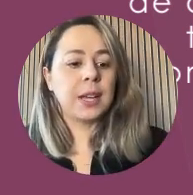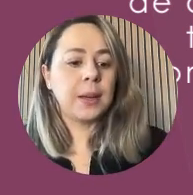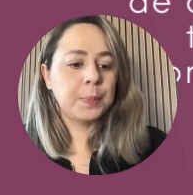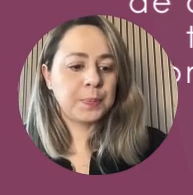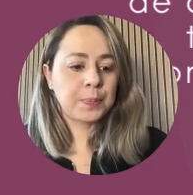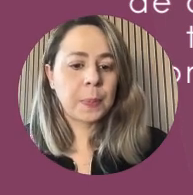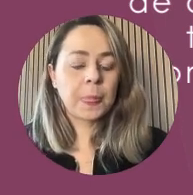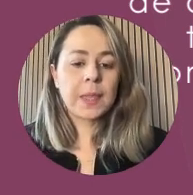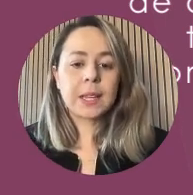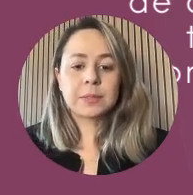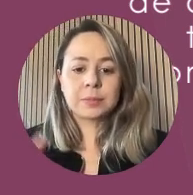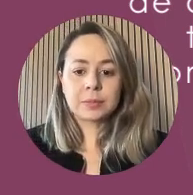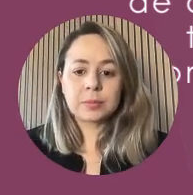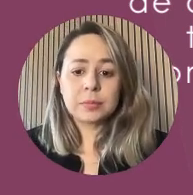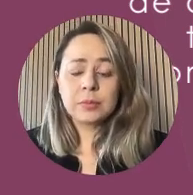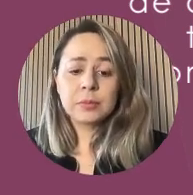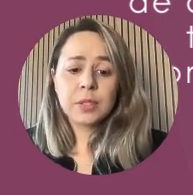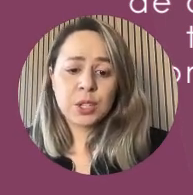não ficar